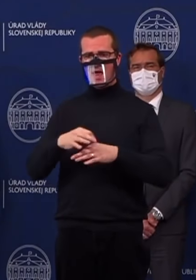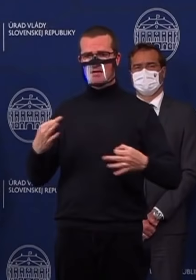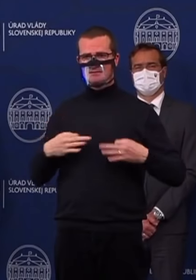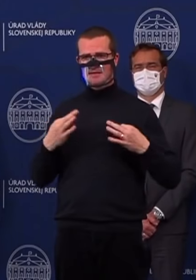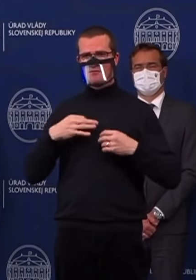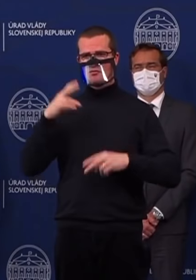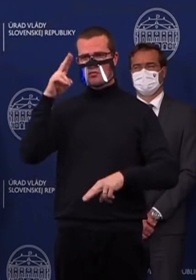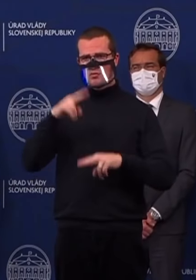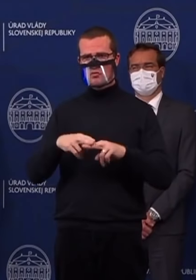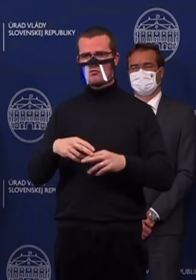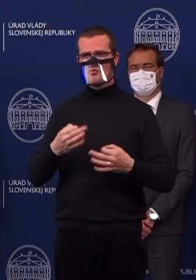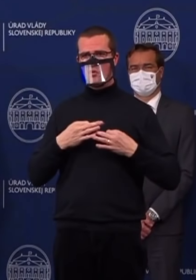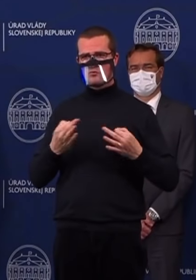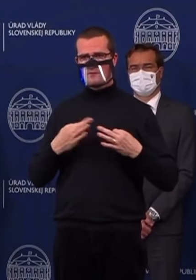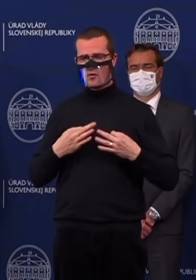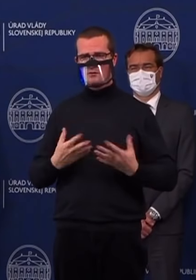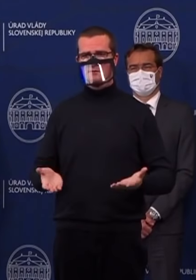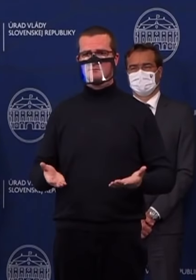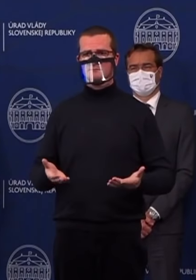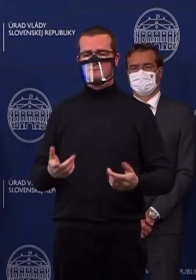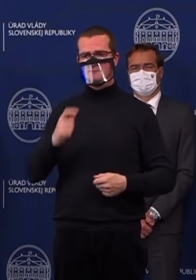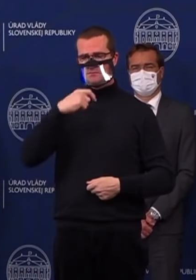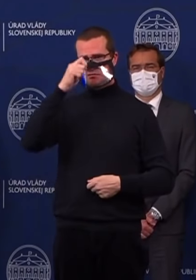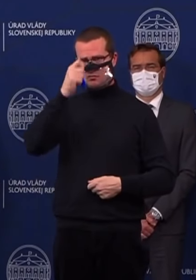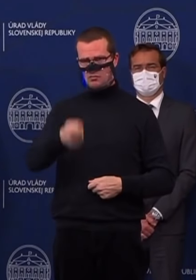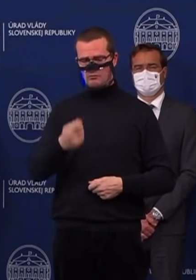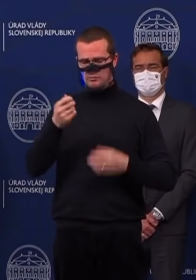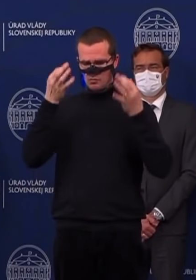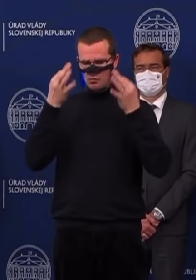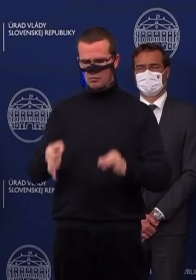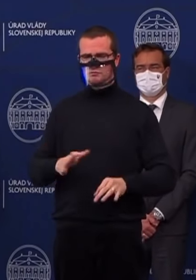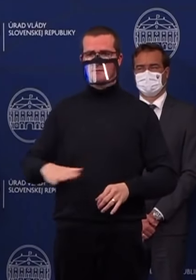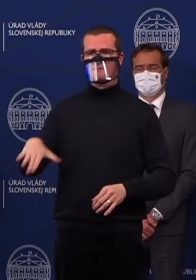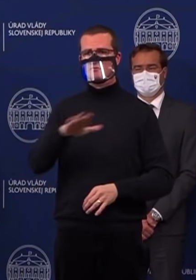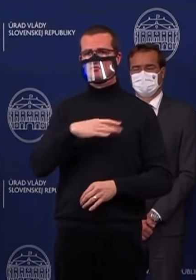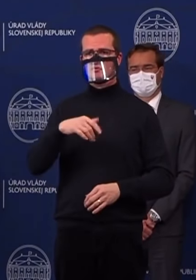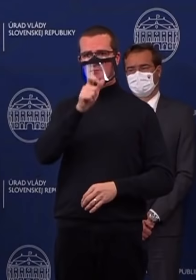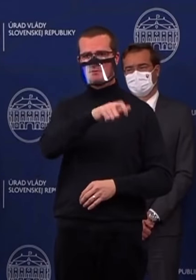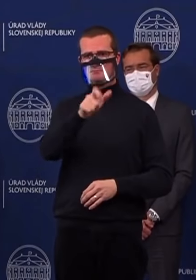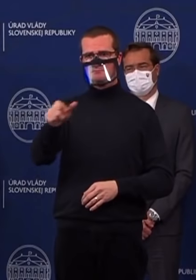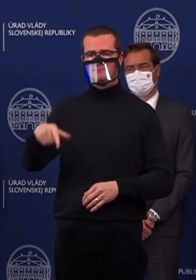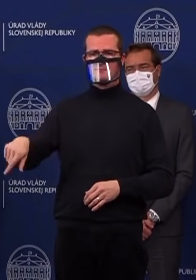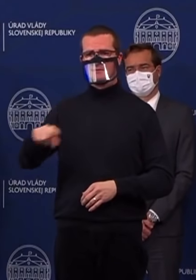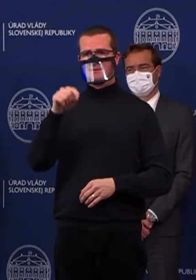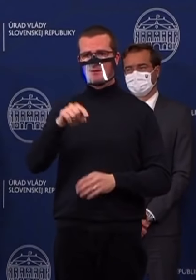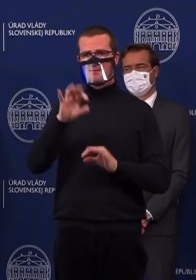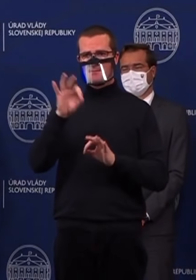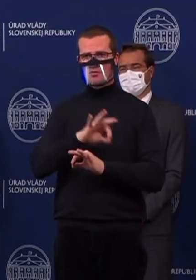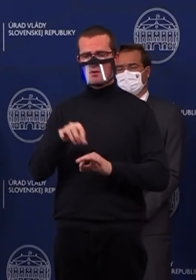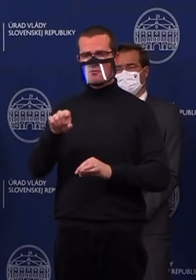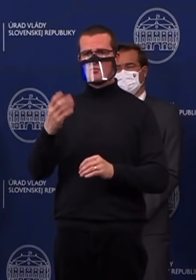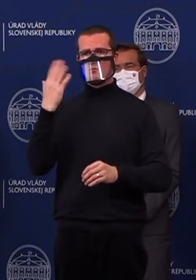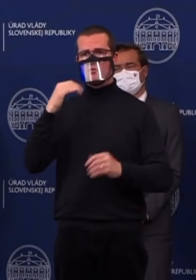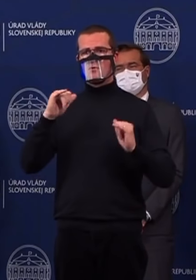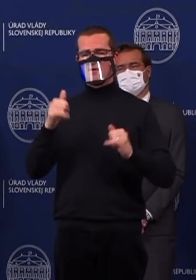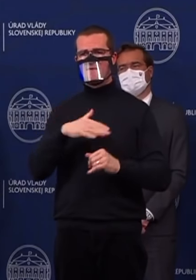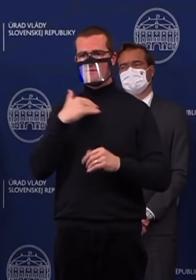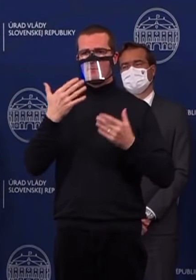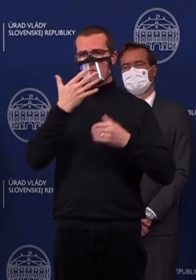zdravotníci, dobrovoľníci, tak ako tu bolo povedané. Klobúk dole, úcta pred všetkými, lebo naozaj táto operácia bola a je